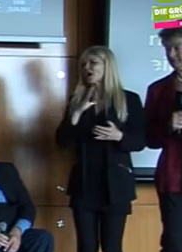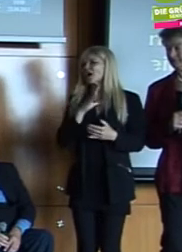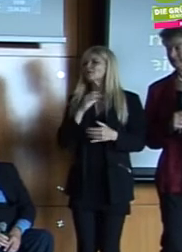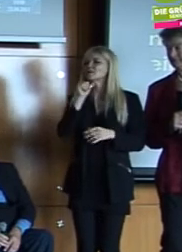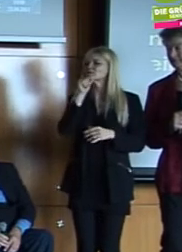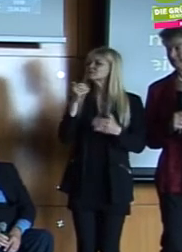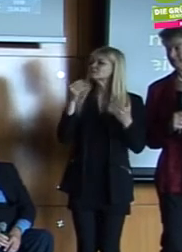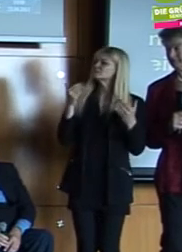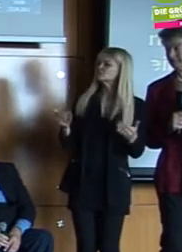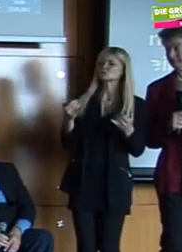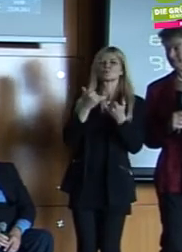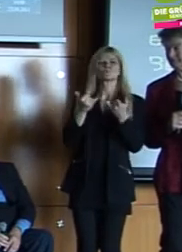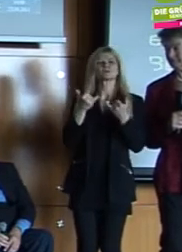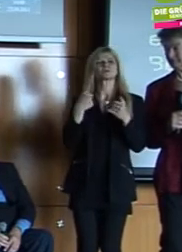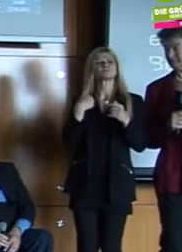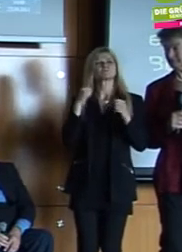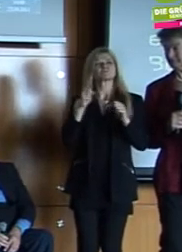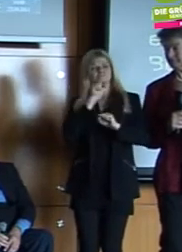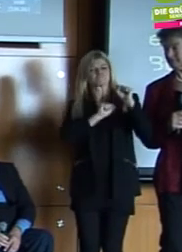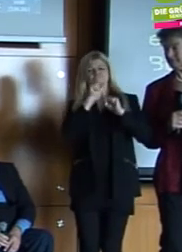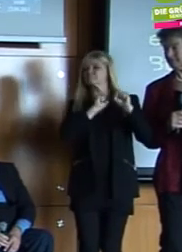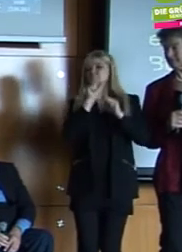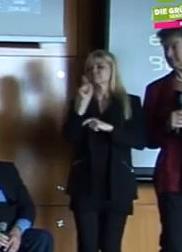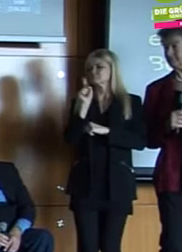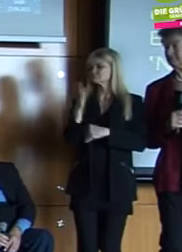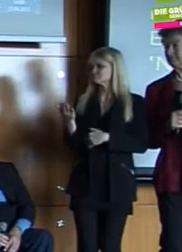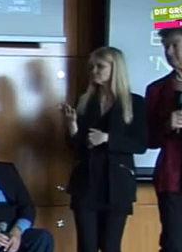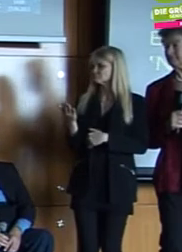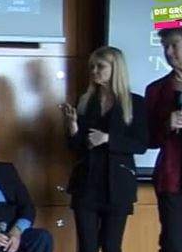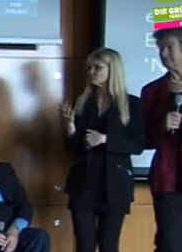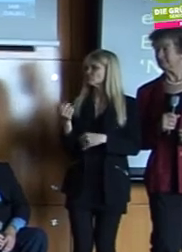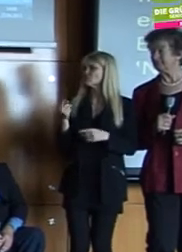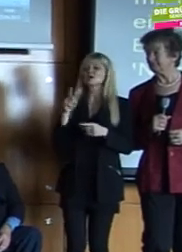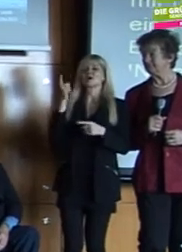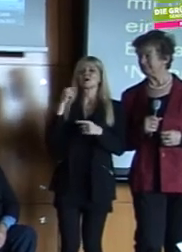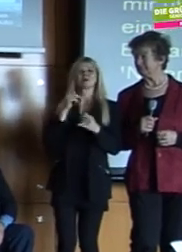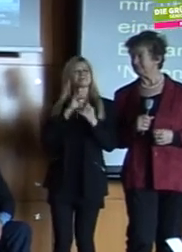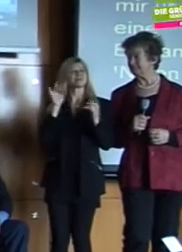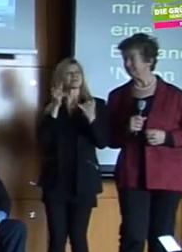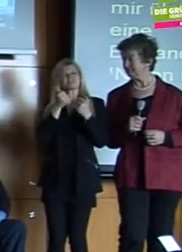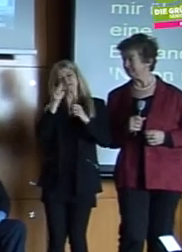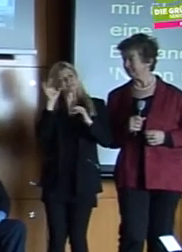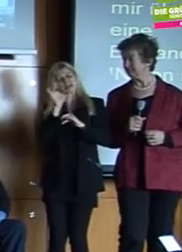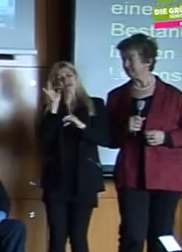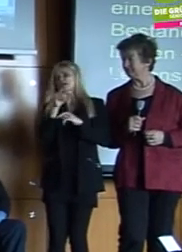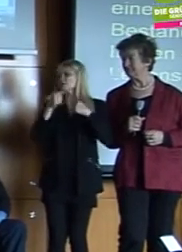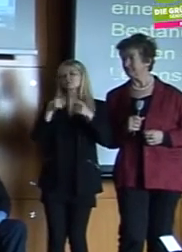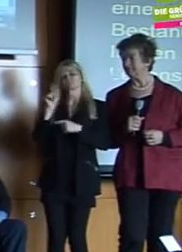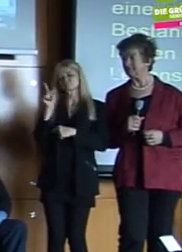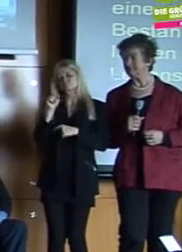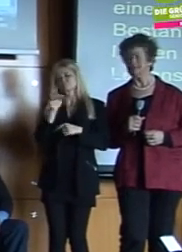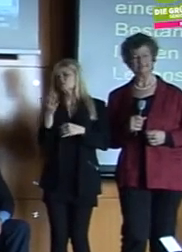Haus aus Abwehr gegen diese Maßnahmen prinzipieller Natur ortet, sondern es ist